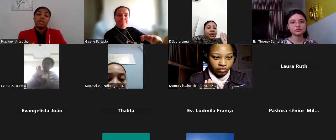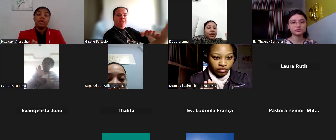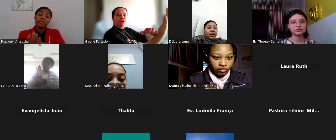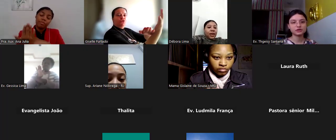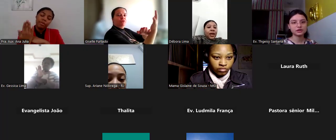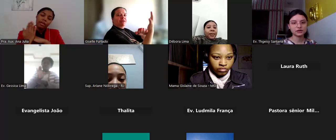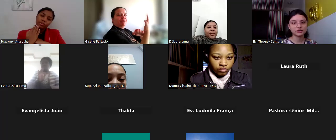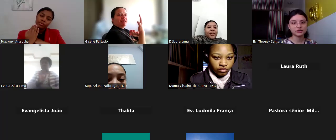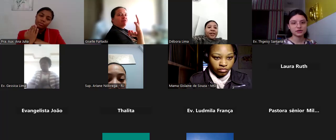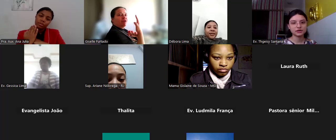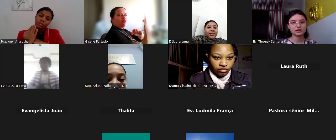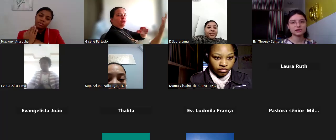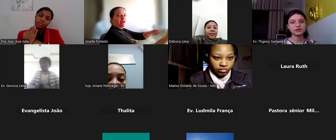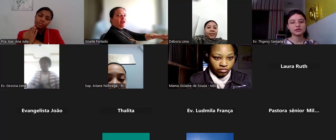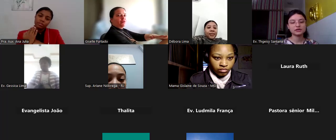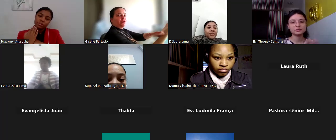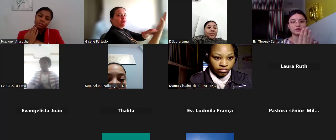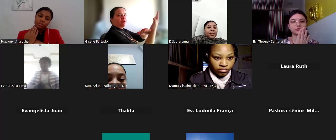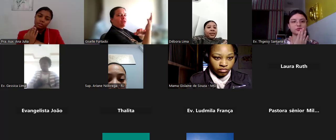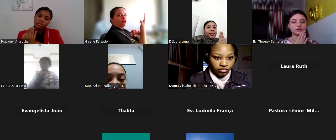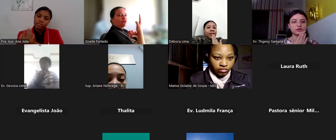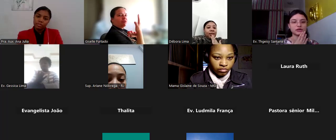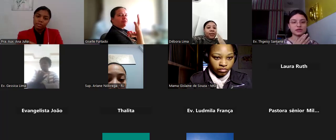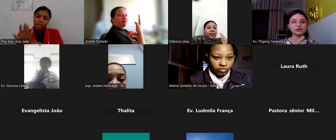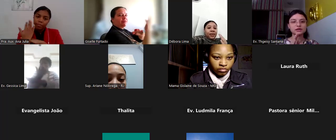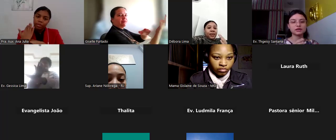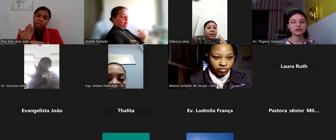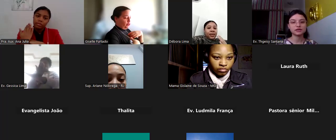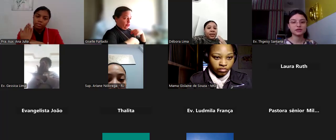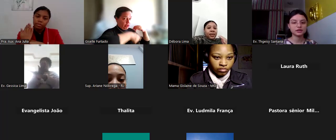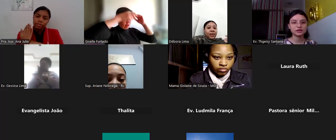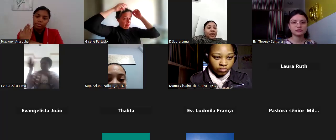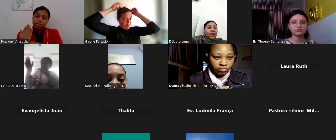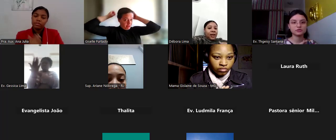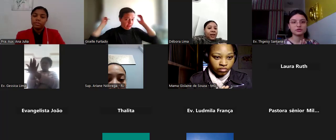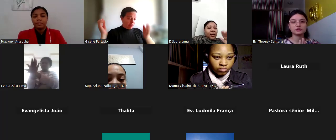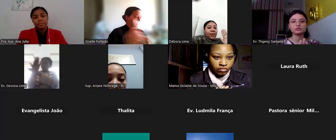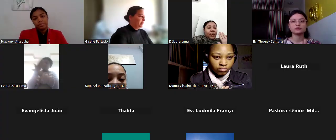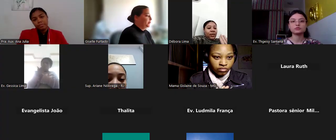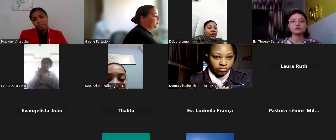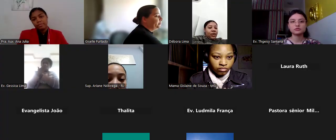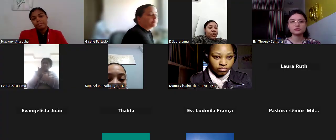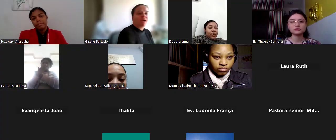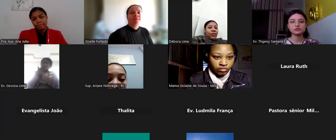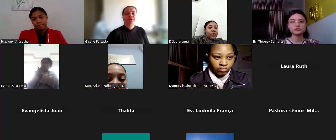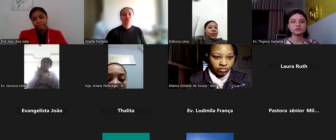me ajuda. Ele vem ao contrário, me ajuda. Deixa eu tirar isso aqui, porque isso aqui está tapado. Tá? Então, é um